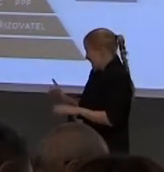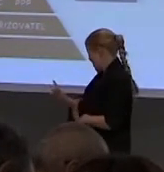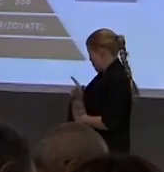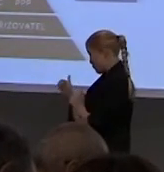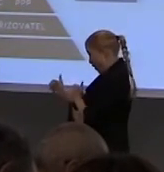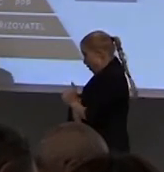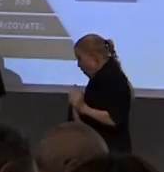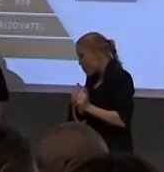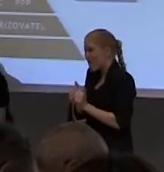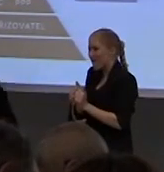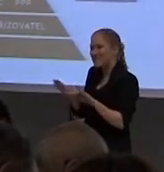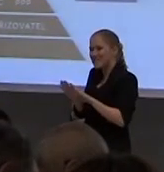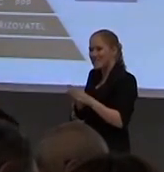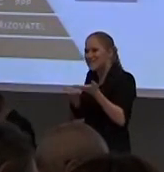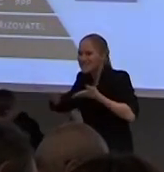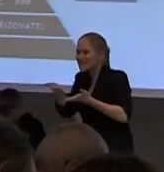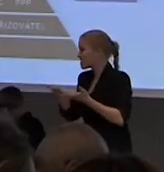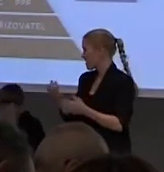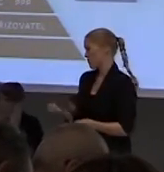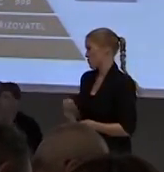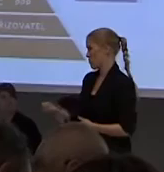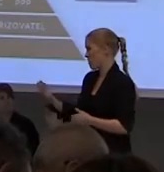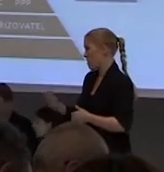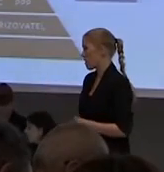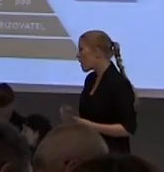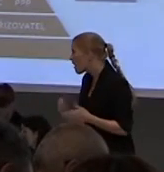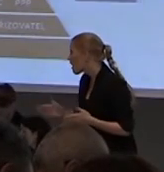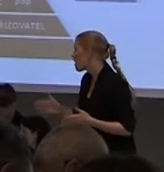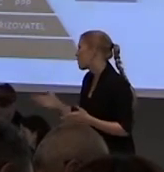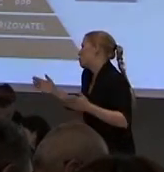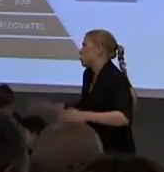že no, asi tak to je všechno. No.